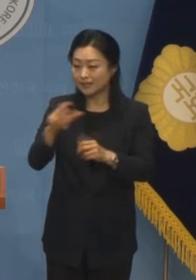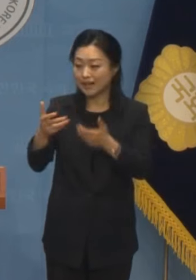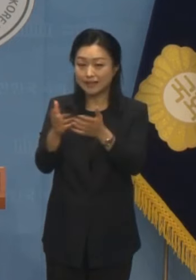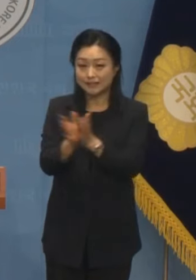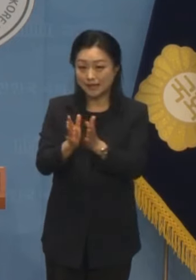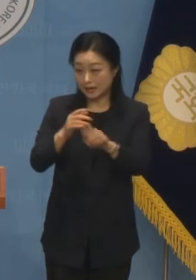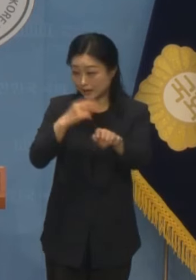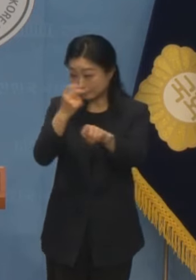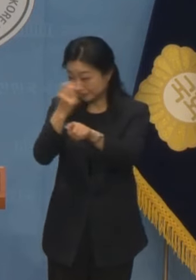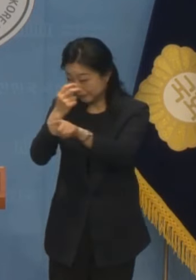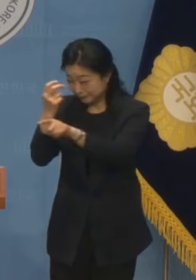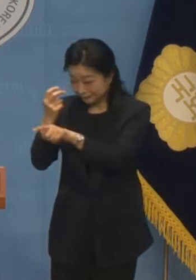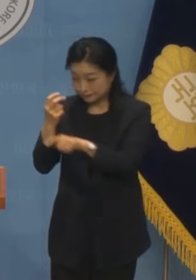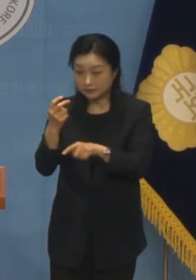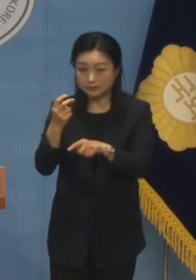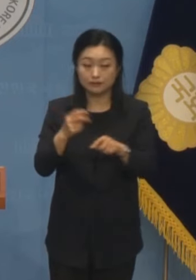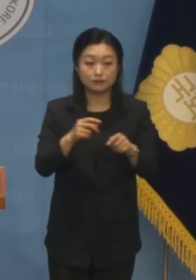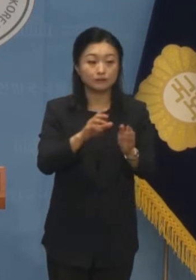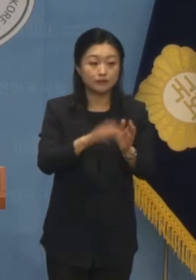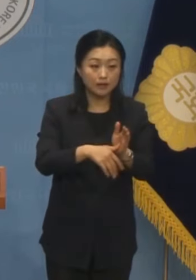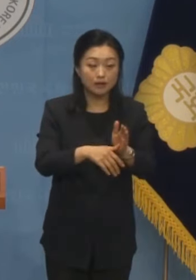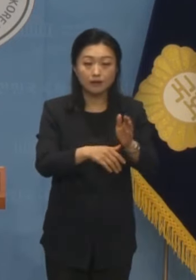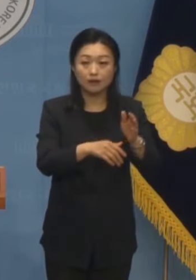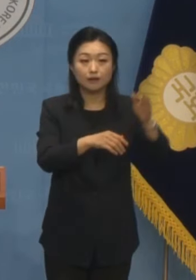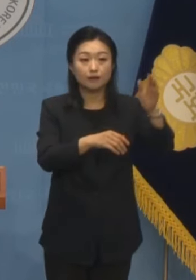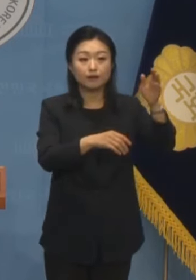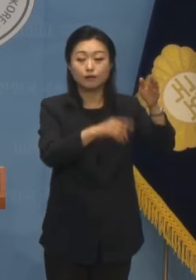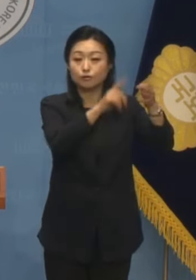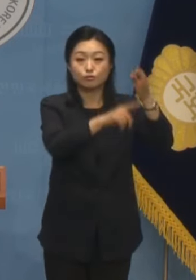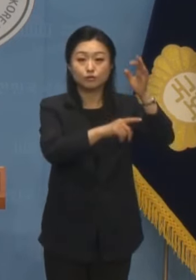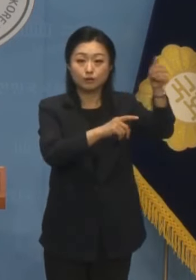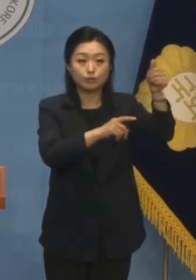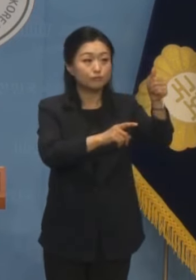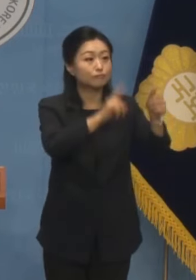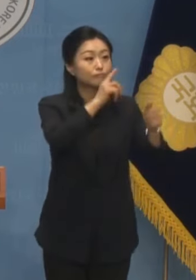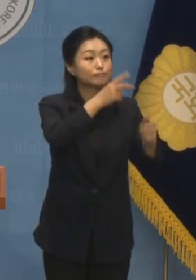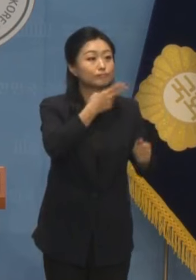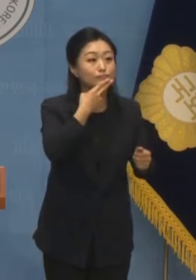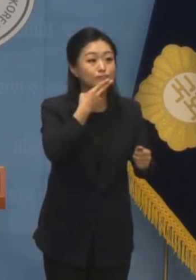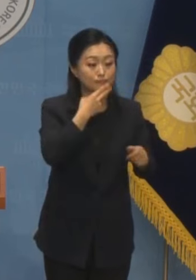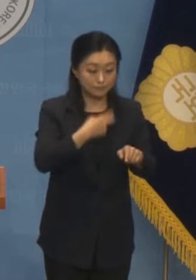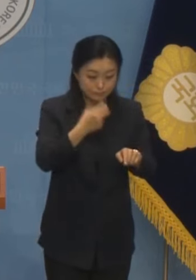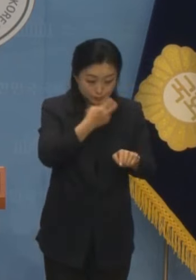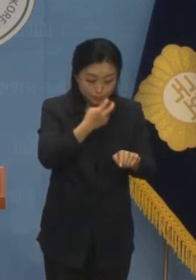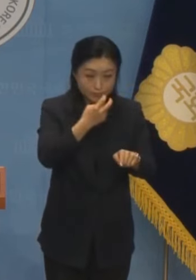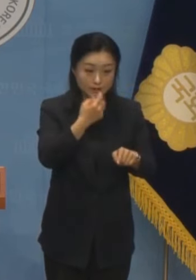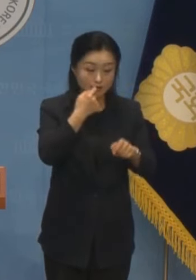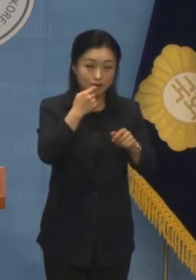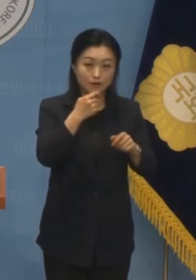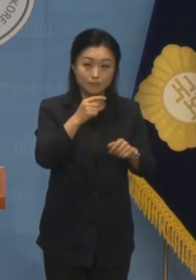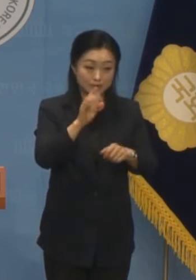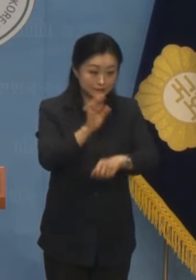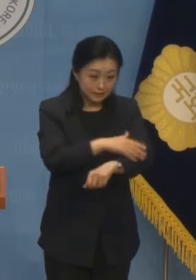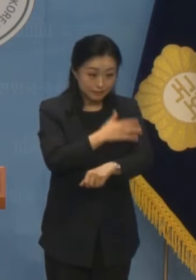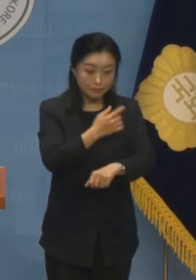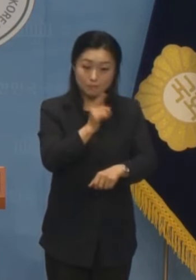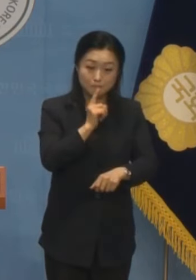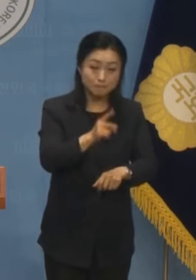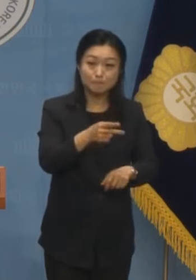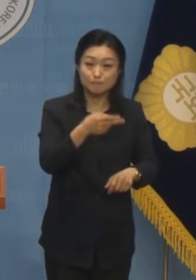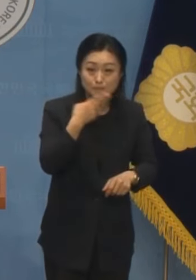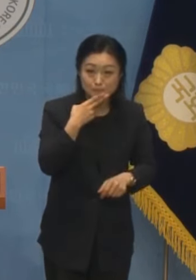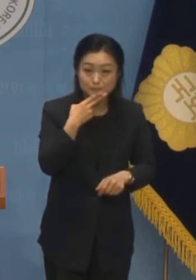대하여도 아무런 문제의식 없이 해당 검사들에 대한 진상조사나 감찰에 나서지 않을